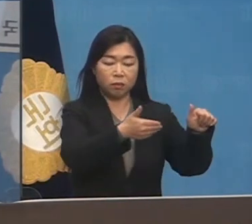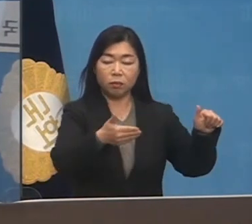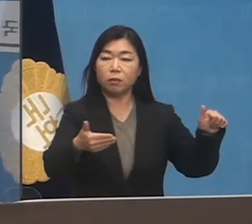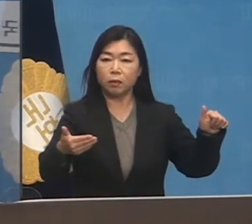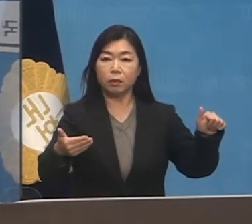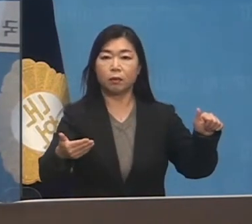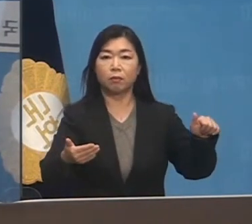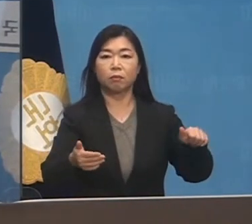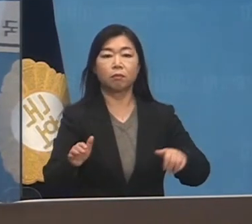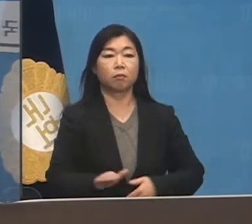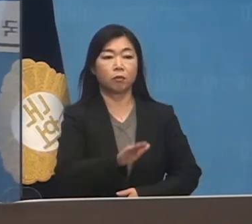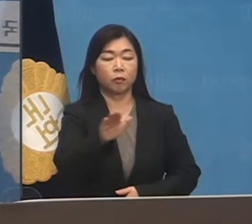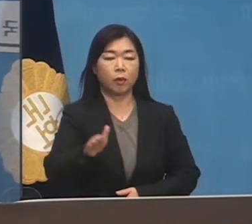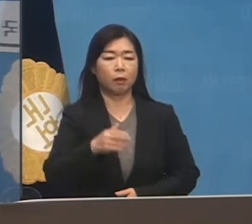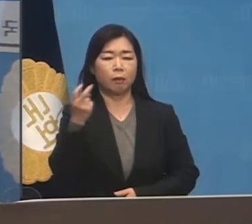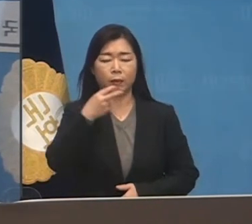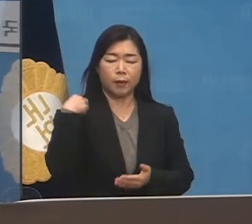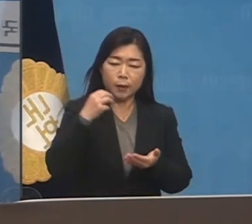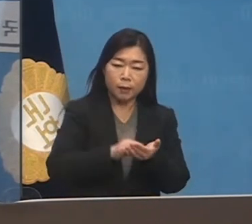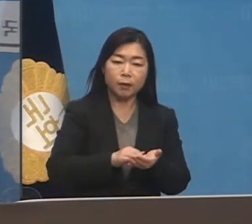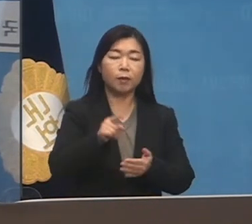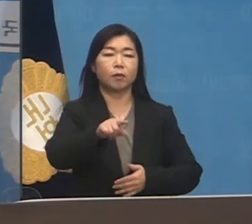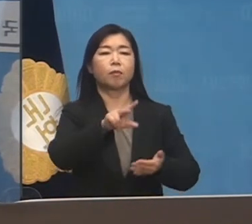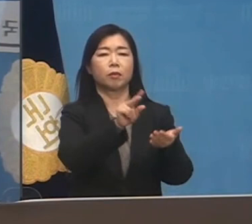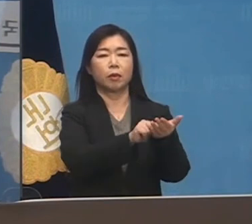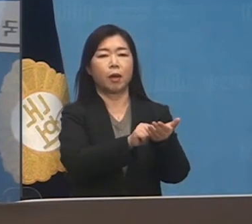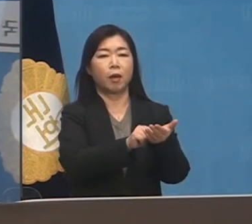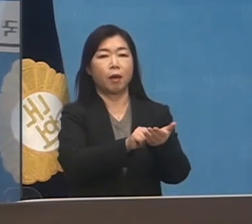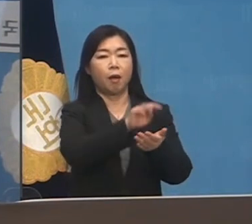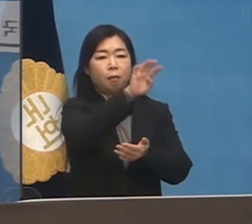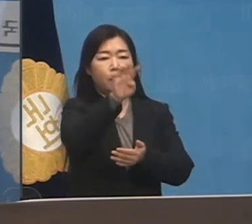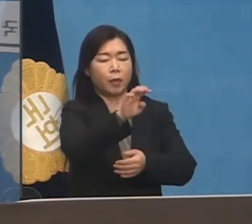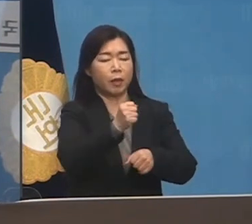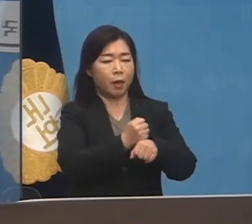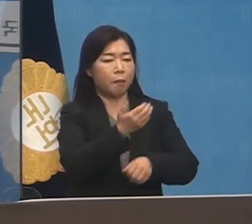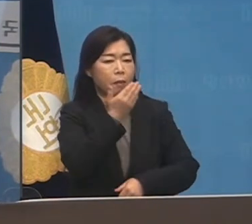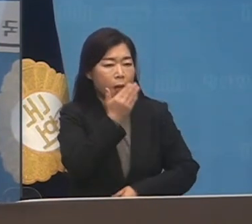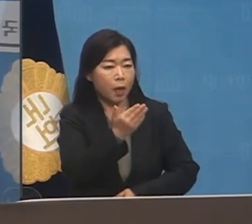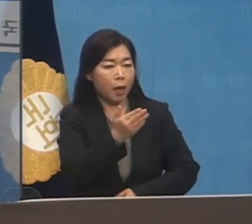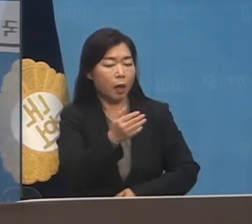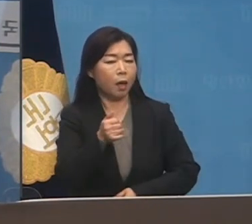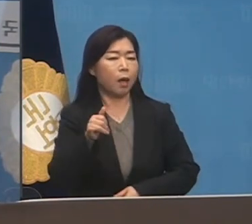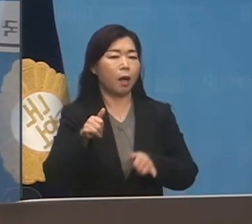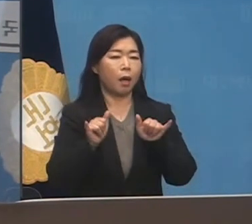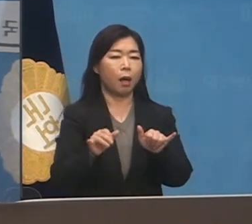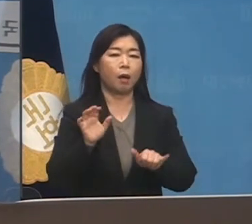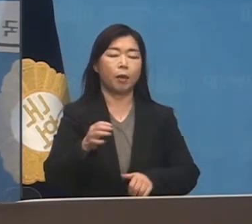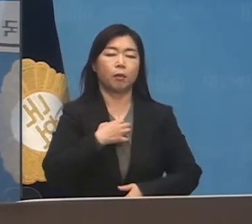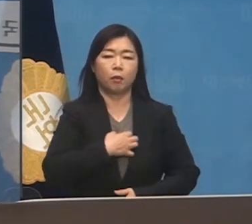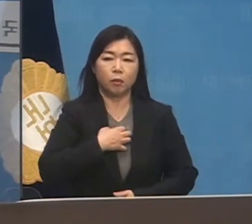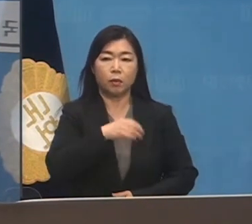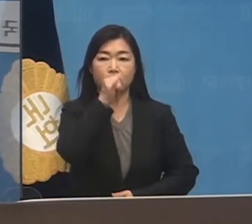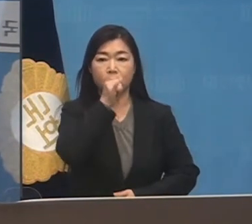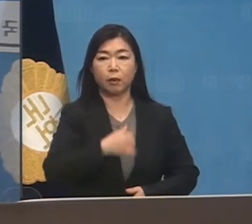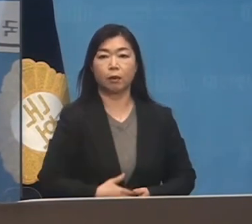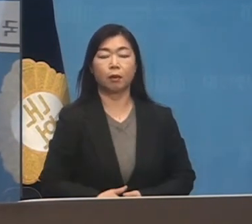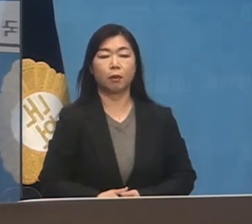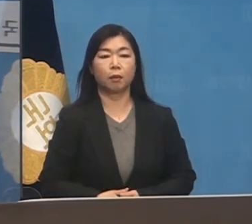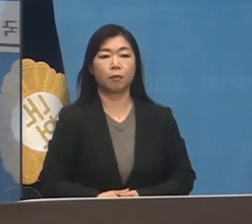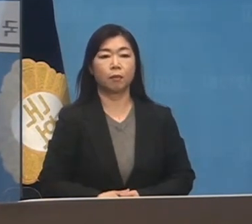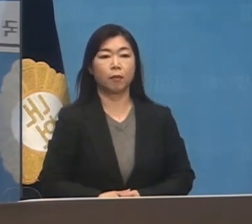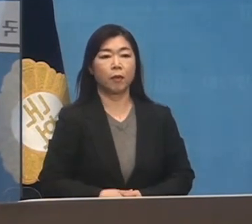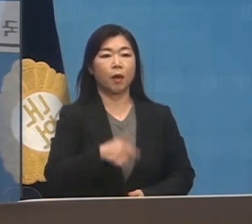않아 우리는 또다시 그러한 일들이 번복되어질 수 있다는 우려를 갖게 되었습니다.